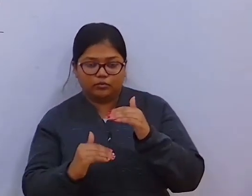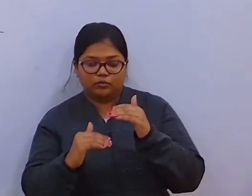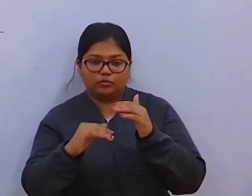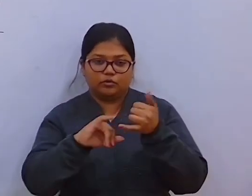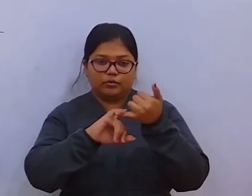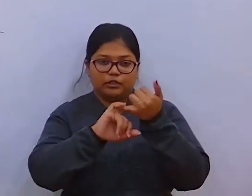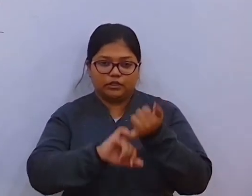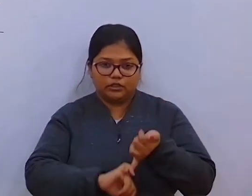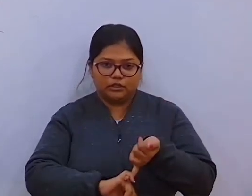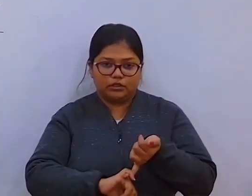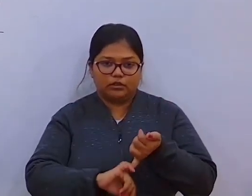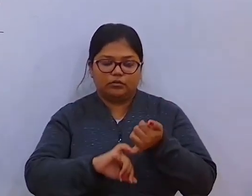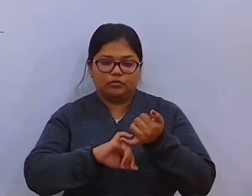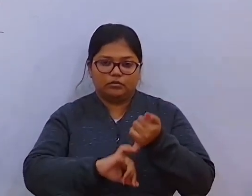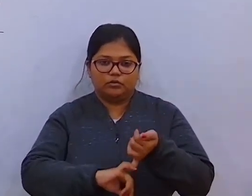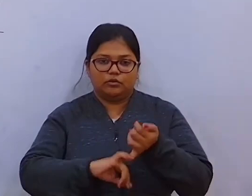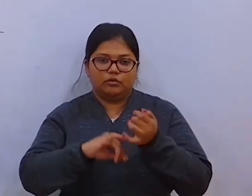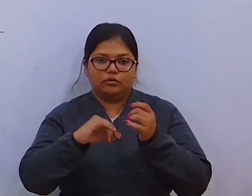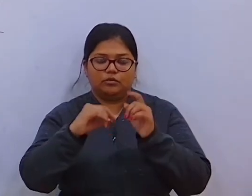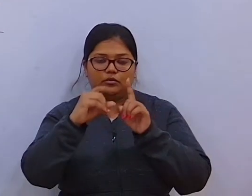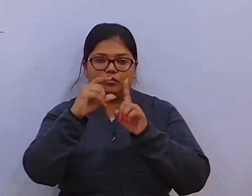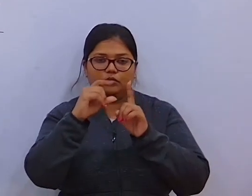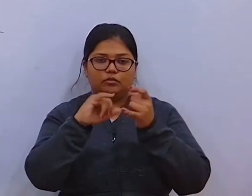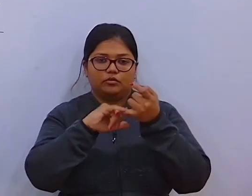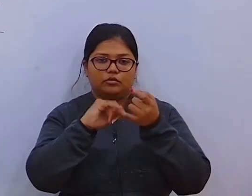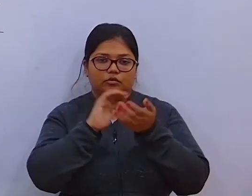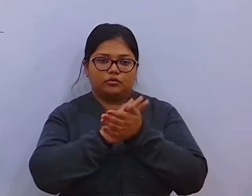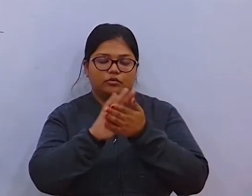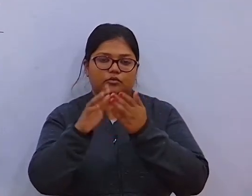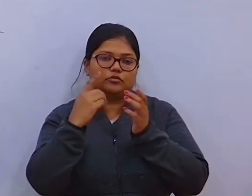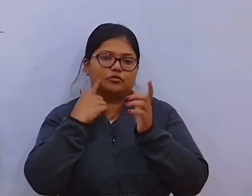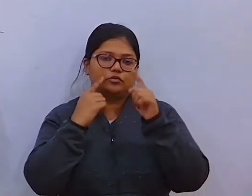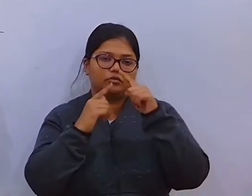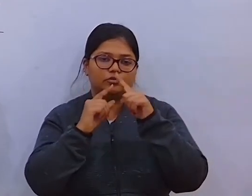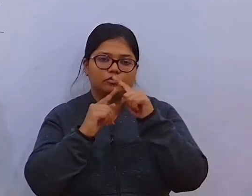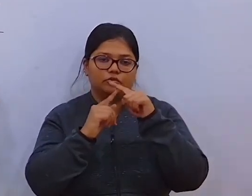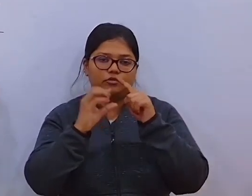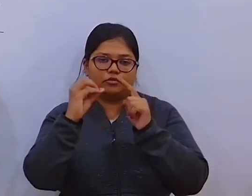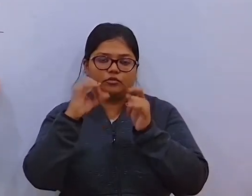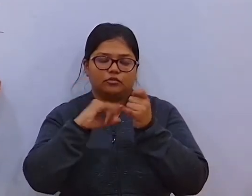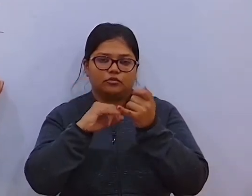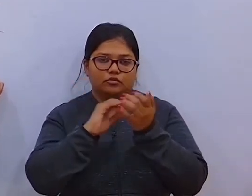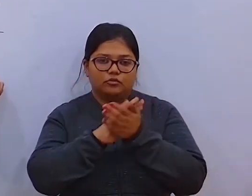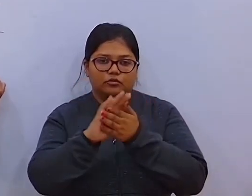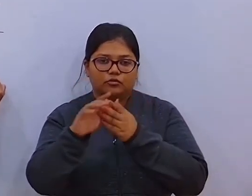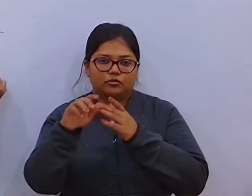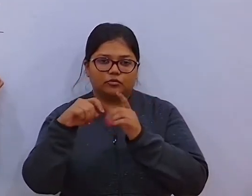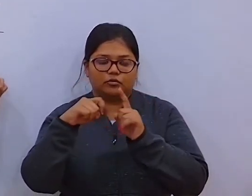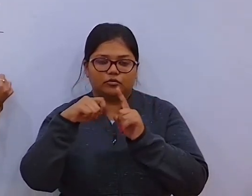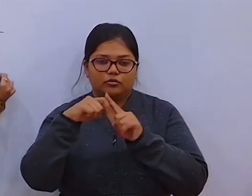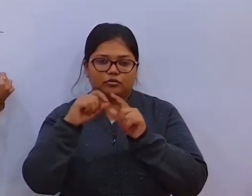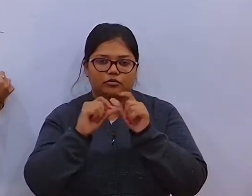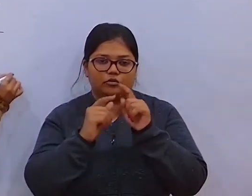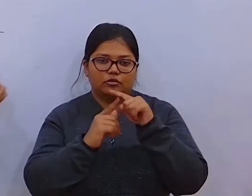होते जाएगा, है ना, दक्षिणी शीतोष्ण कटिबंध सेम 33.5 डिग्री।